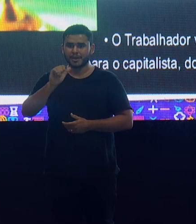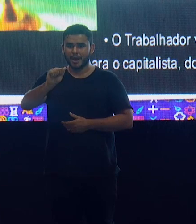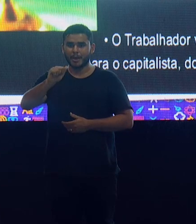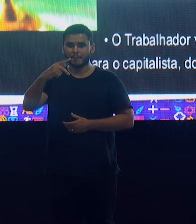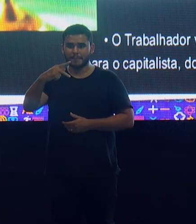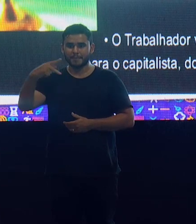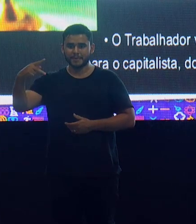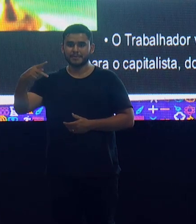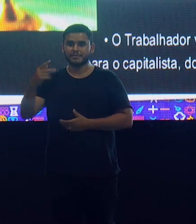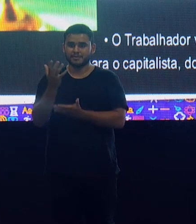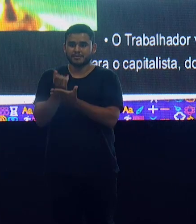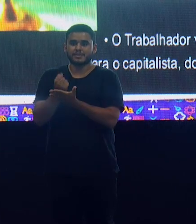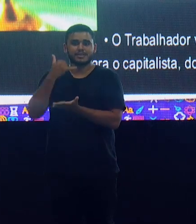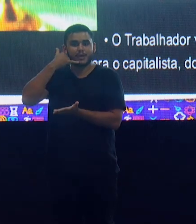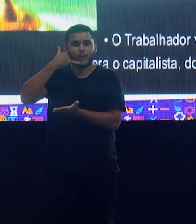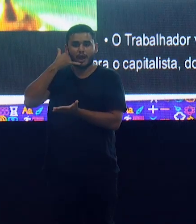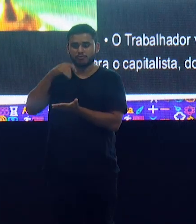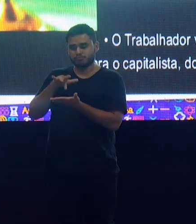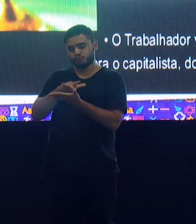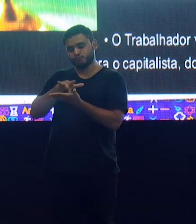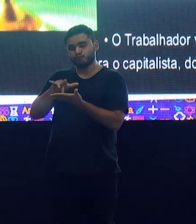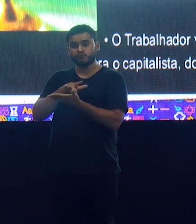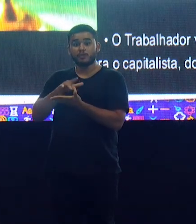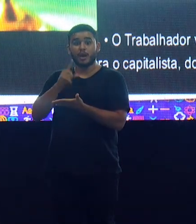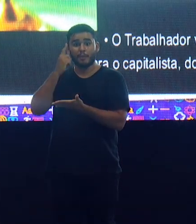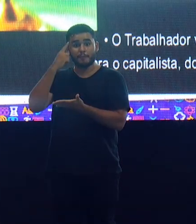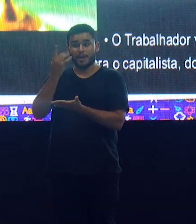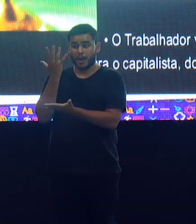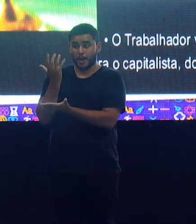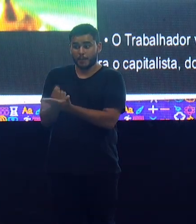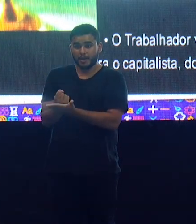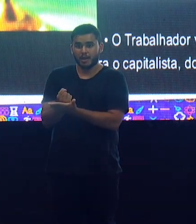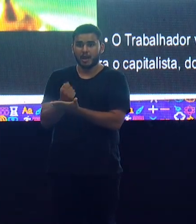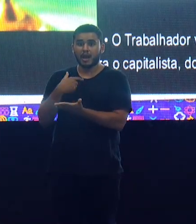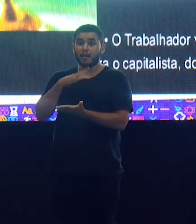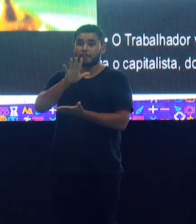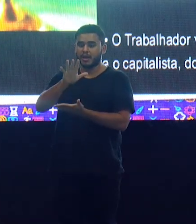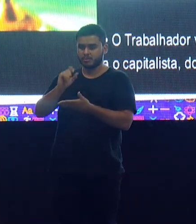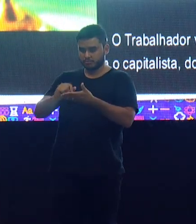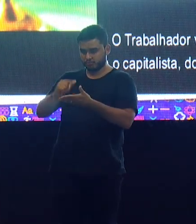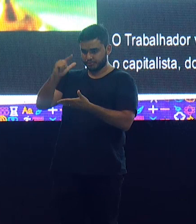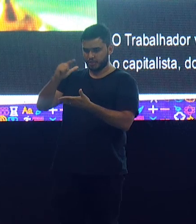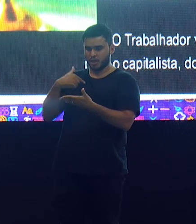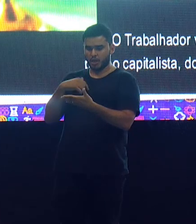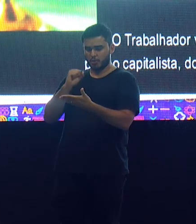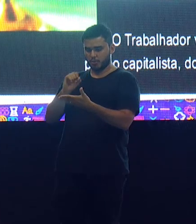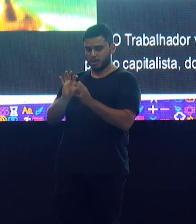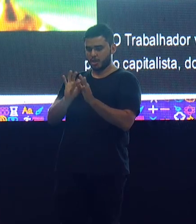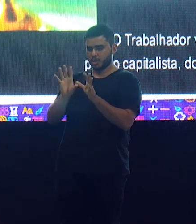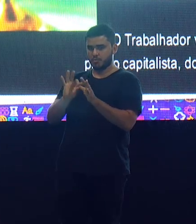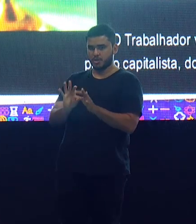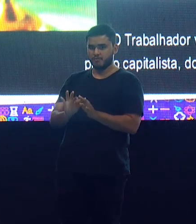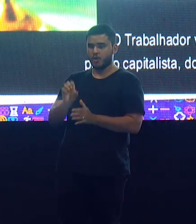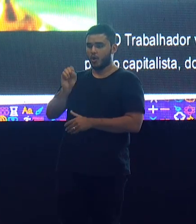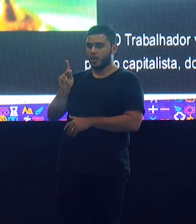Porque você está louco pelo aplicativo e quer fazer a montagem com a foto do Cruz para postar no Instagram.